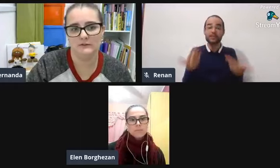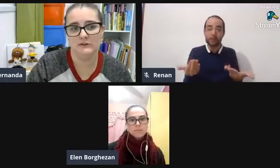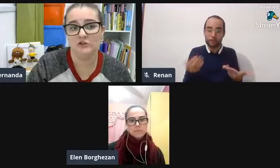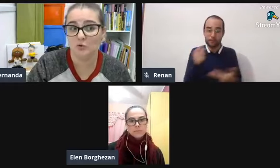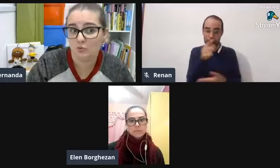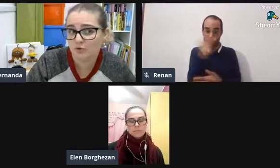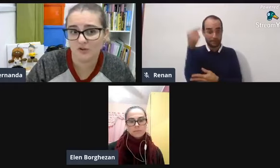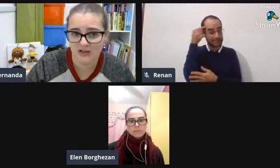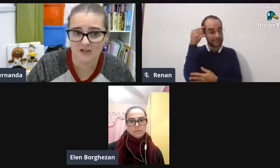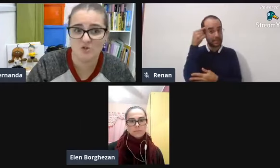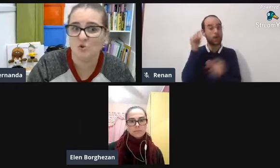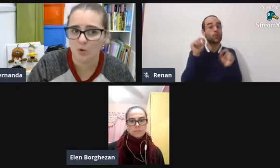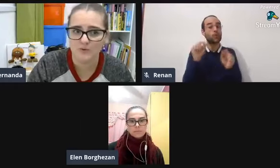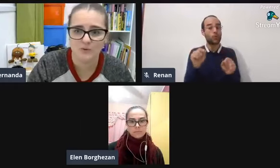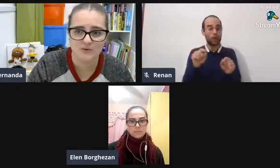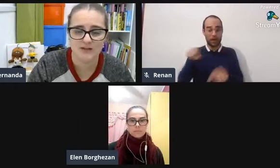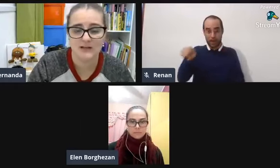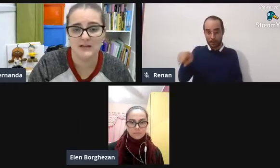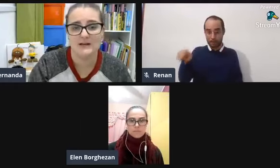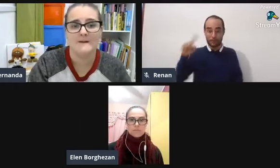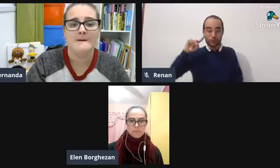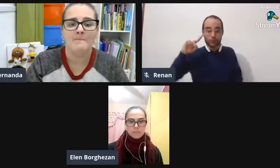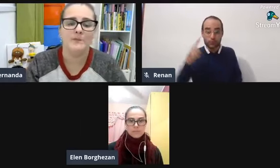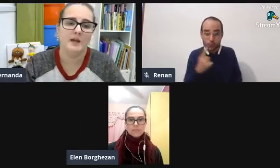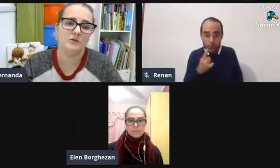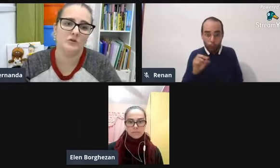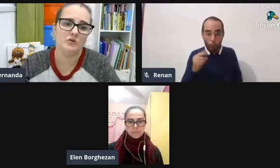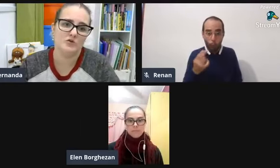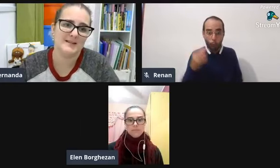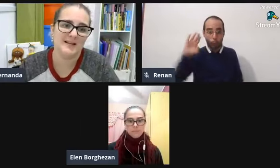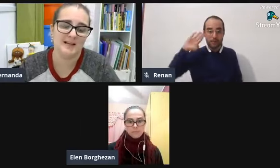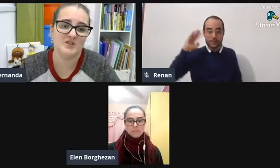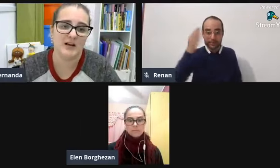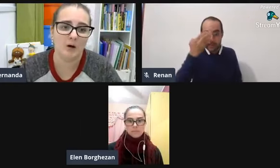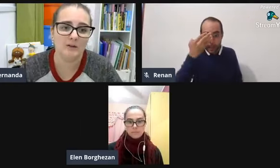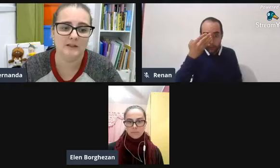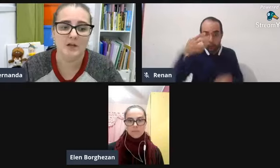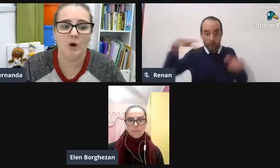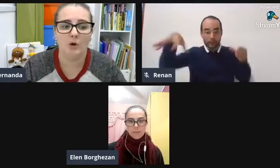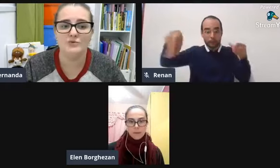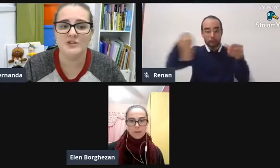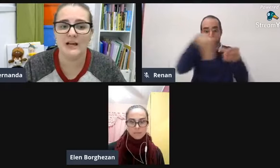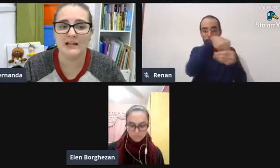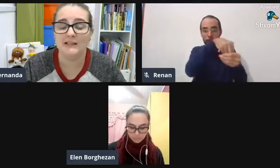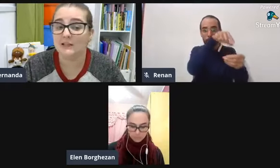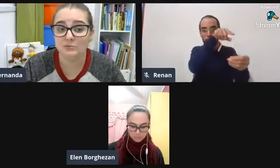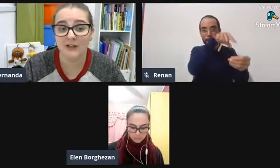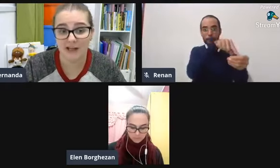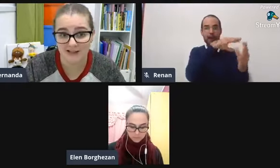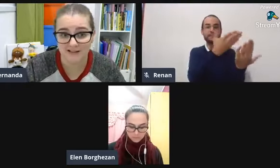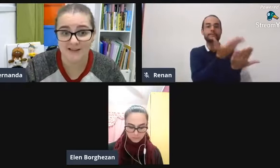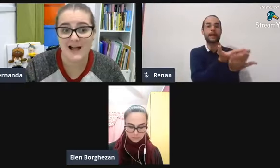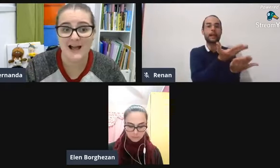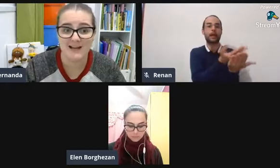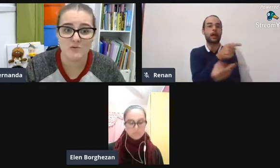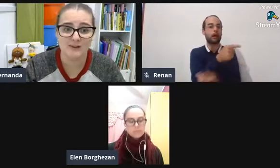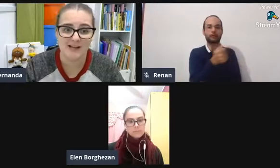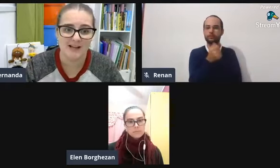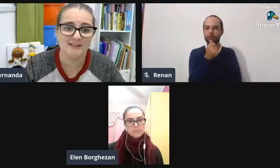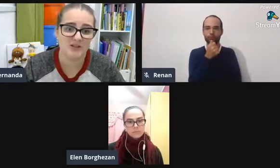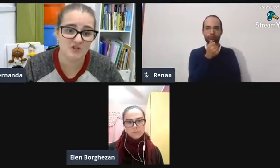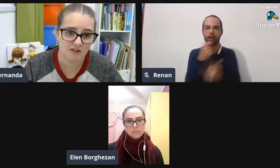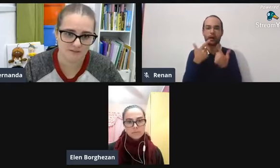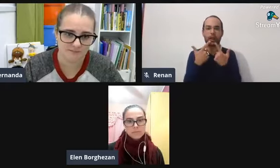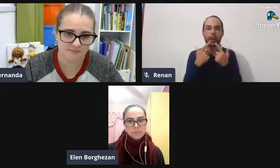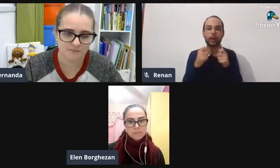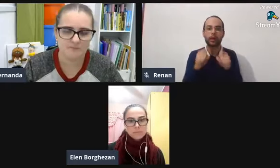pessoa com surdez ou com surdo-cegueira dentro de uma sala de aula onde ela não tem a língua